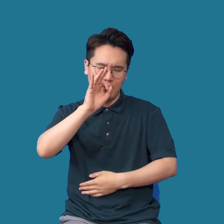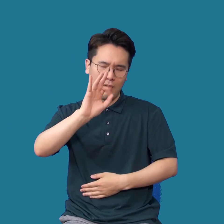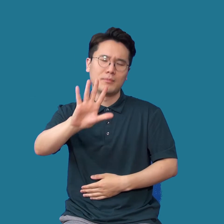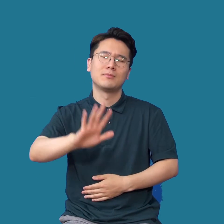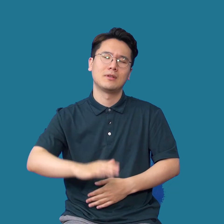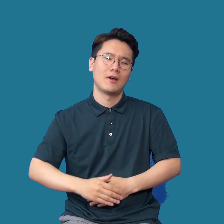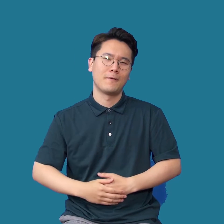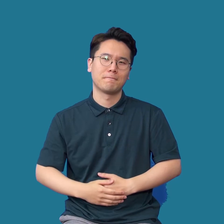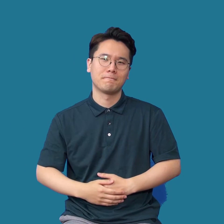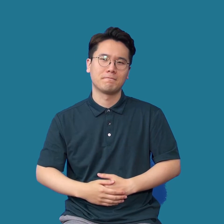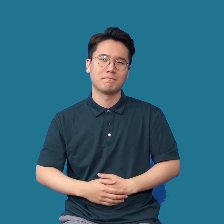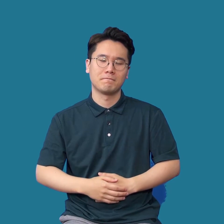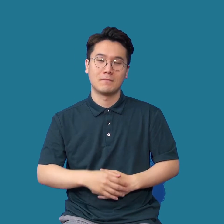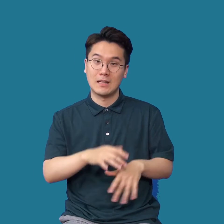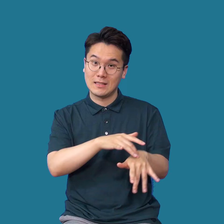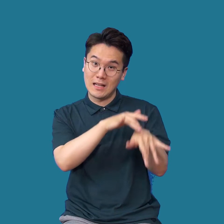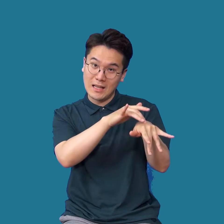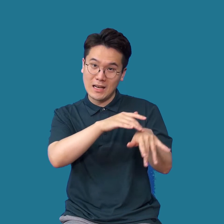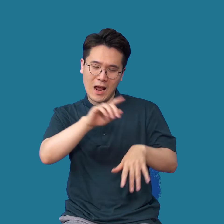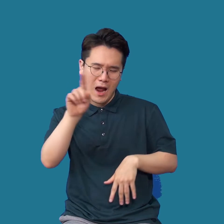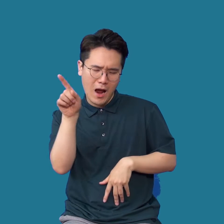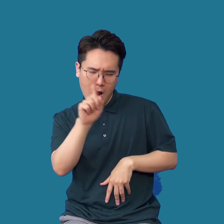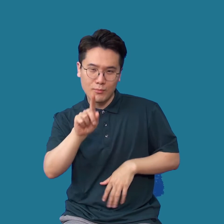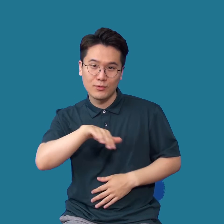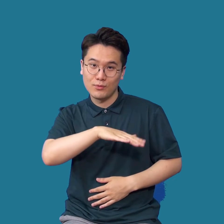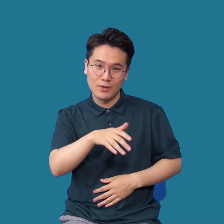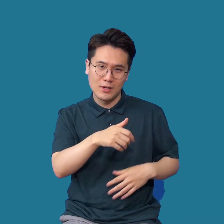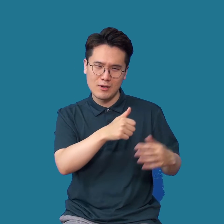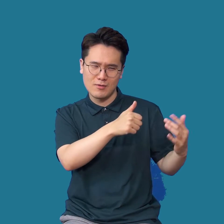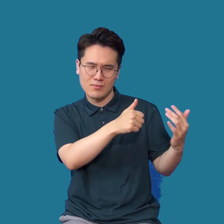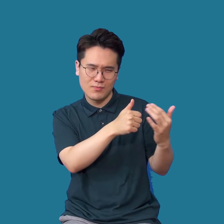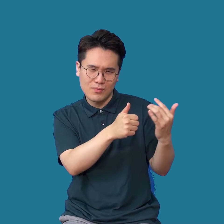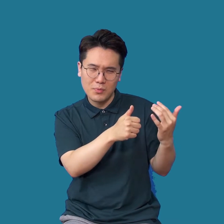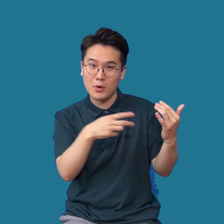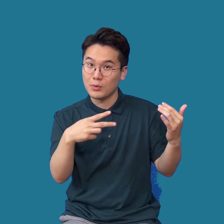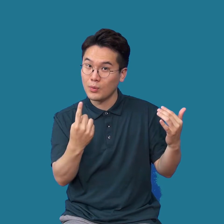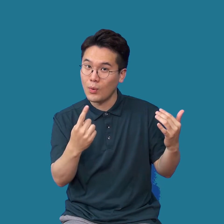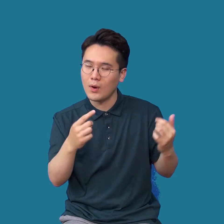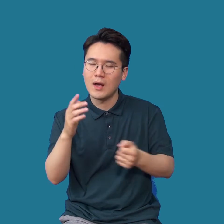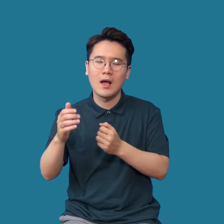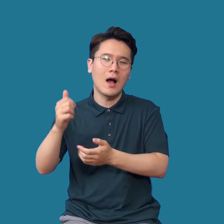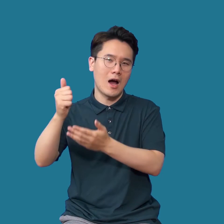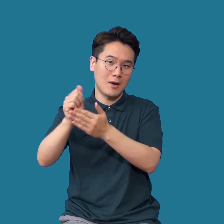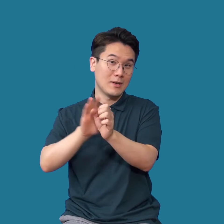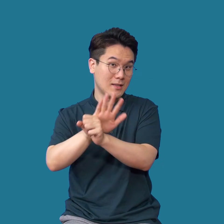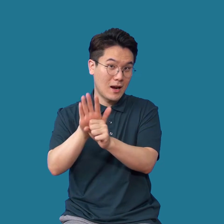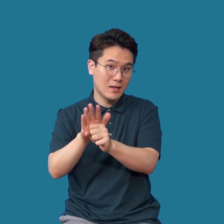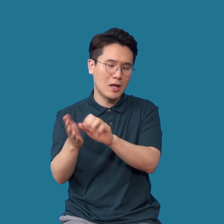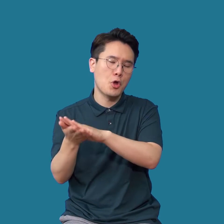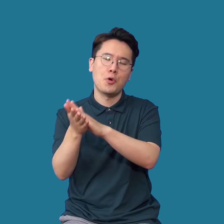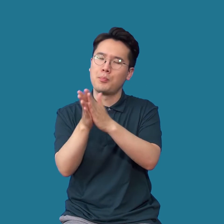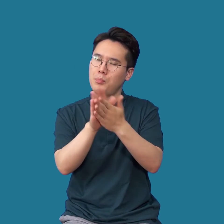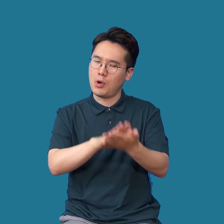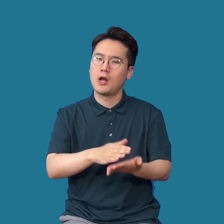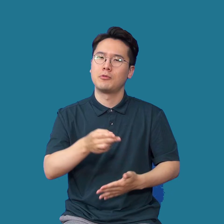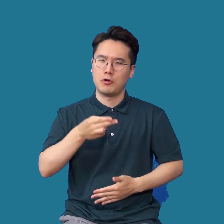사탄이 아무리 우리를 고발하고 우리를 송사해도 하나님의 사랑은 변함이 없습니까?